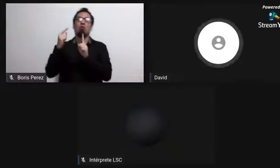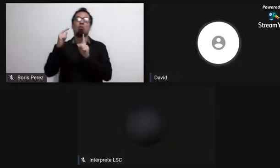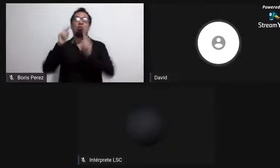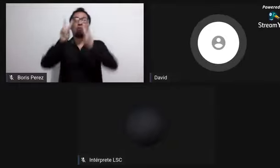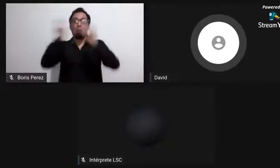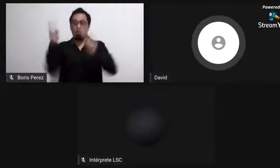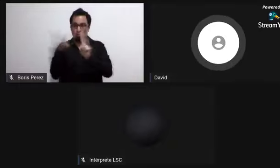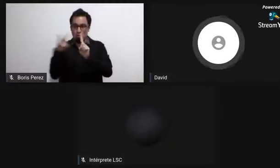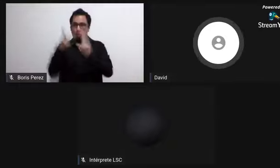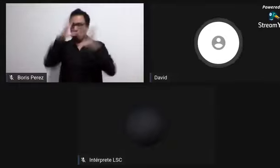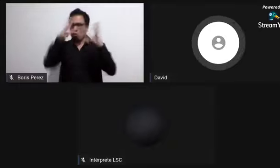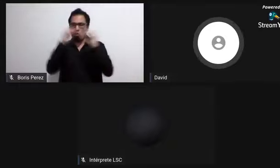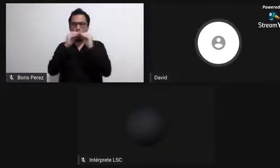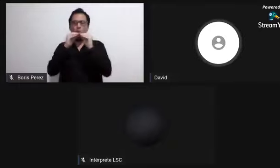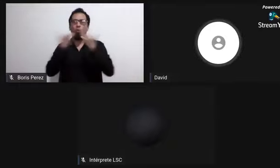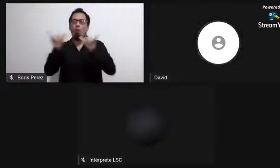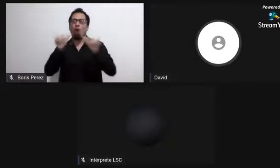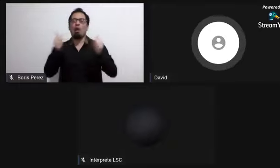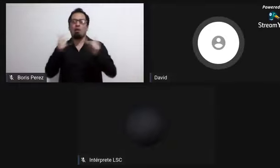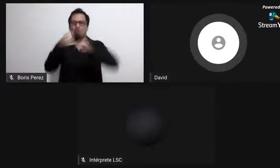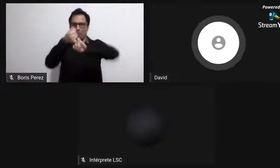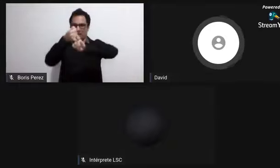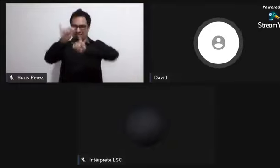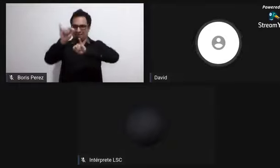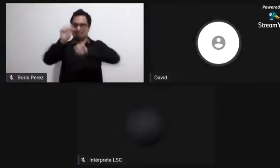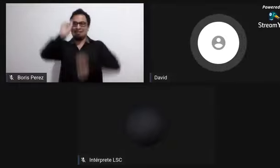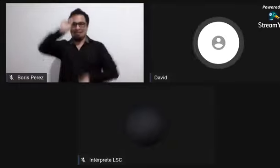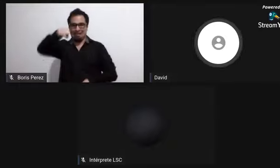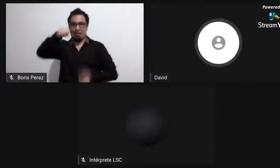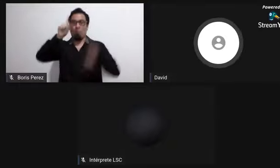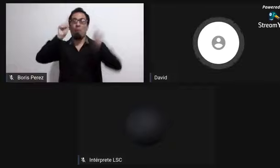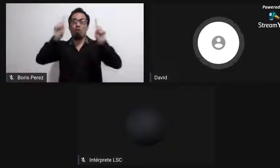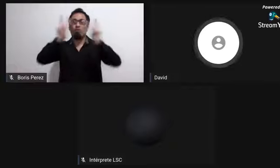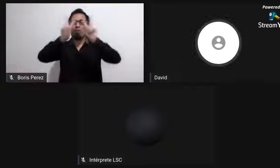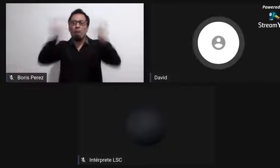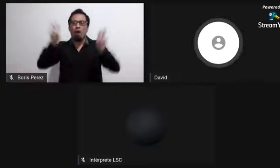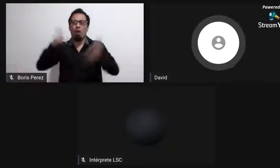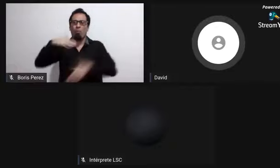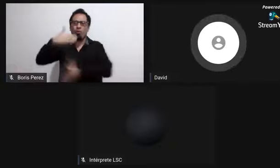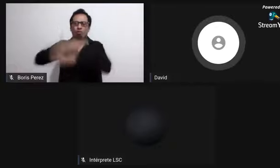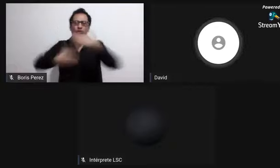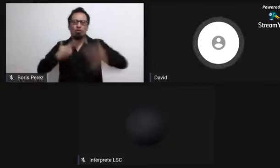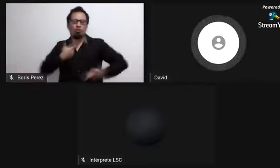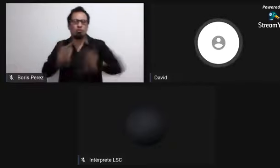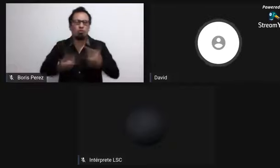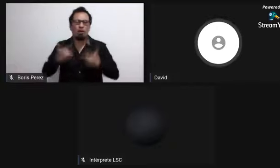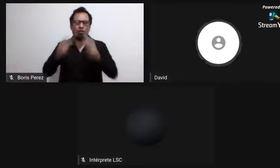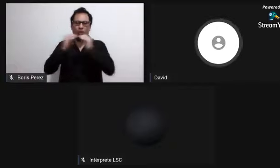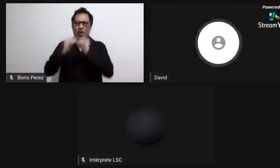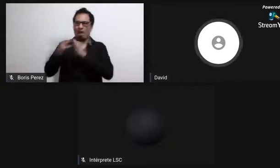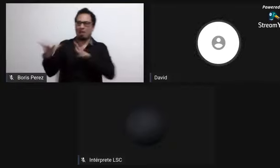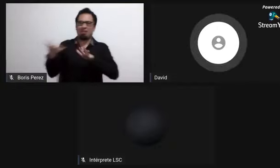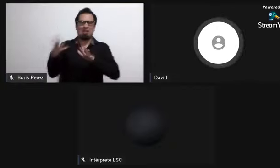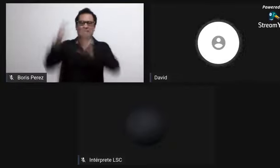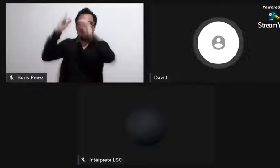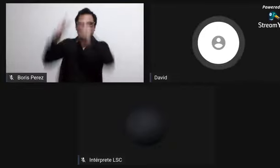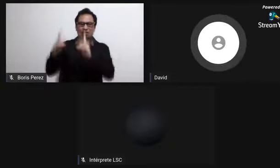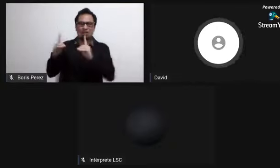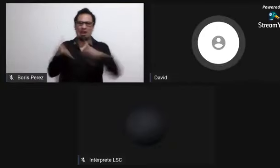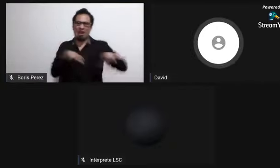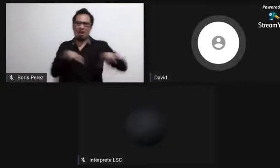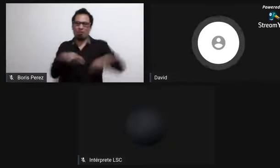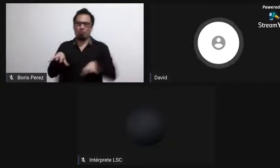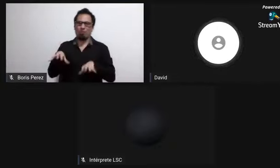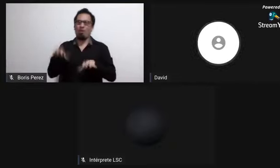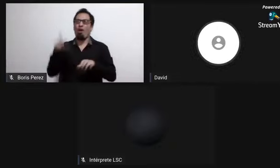específicamente por esa campaña libertadora, por librar pues todas esas batallas para liberar el territorio